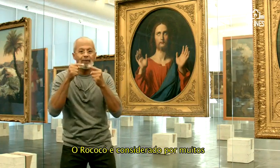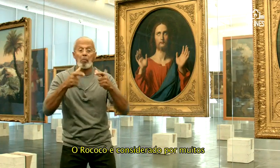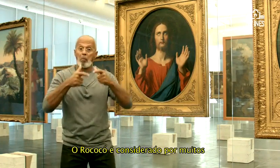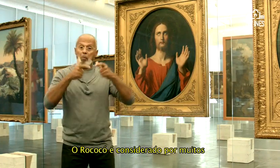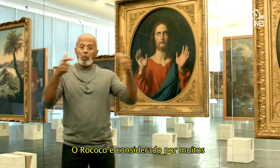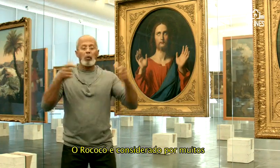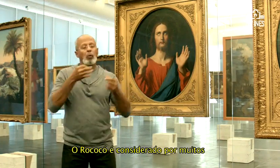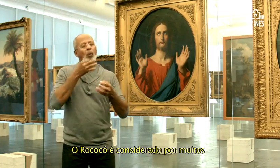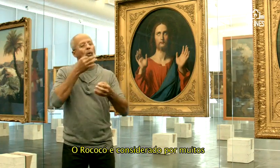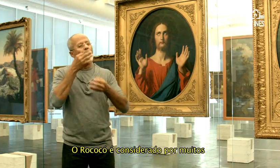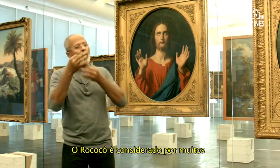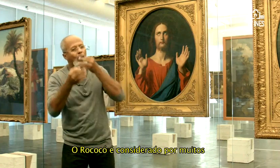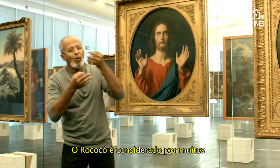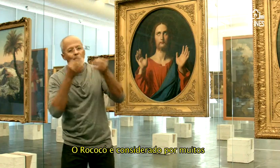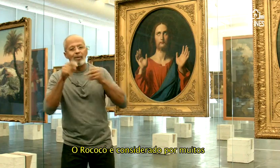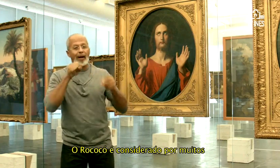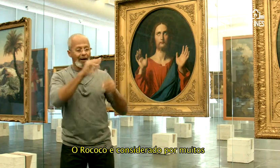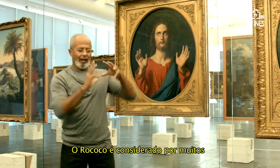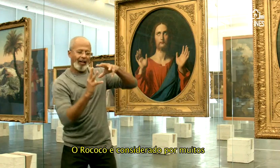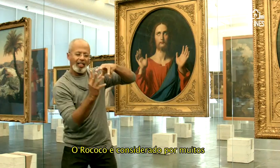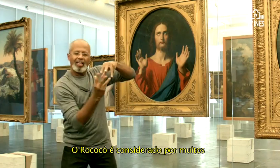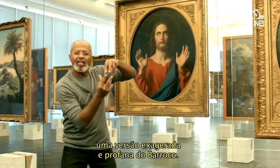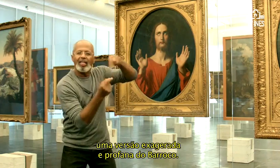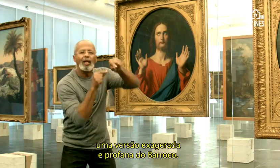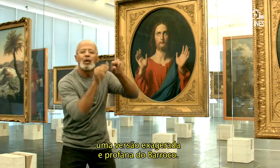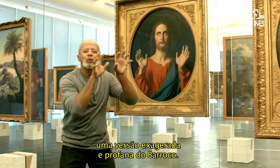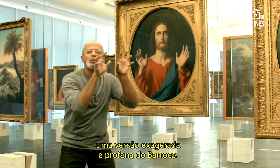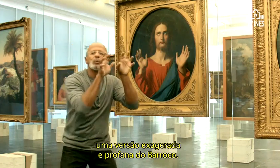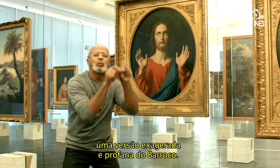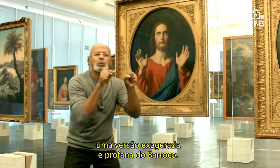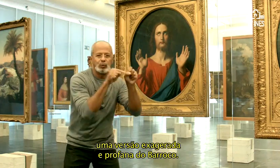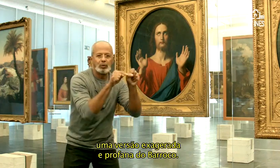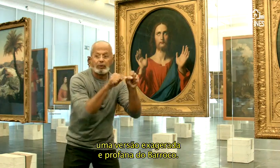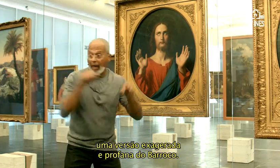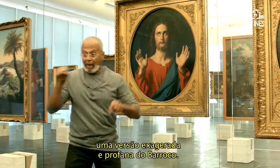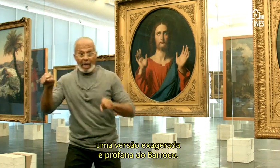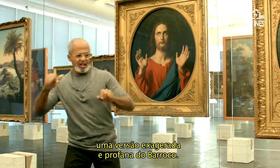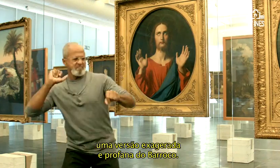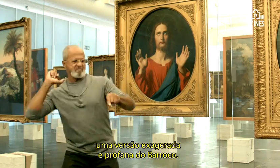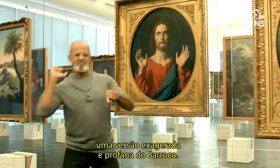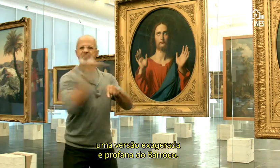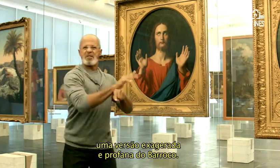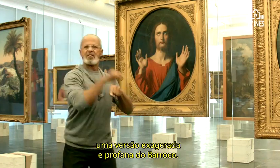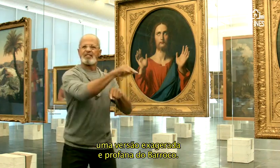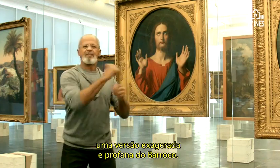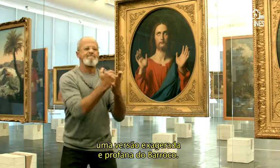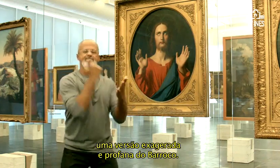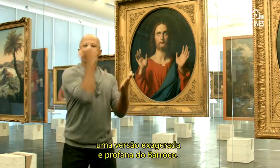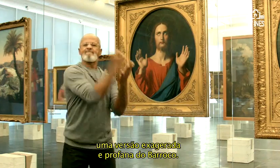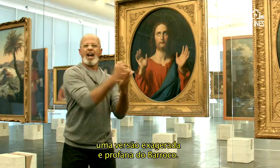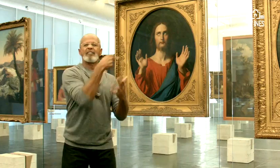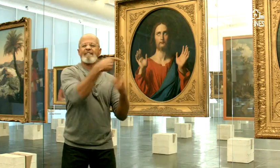é considerado por muitos uma versão exagerada e profana do Barroco.